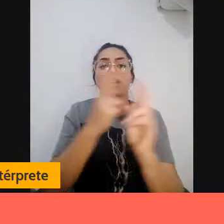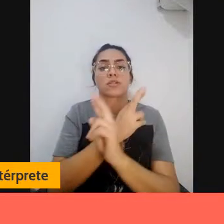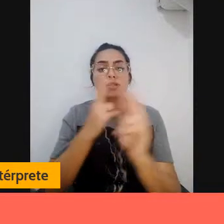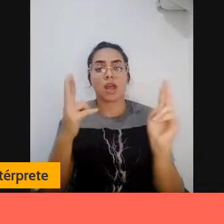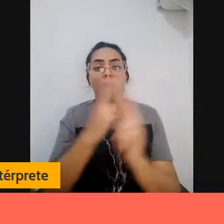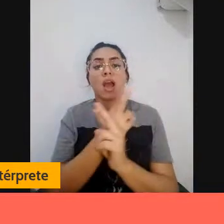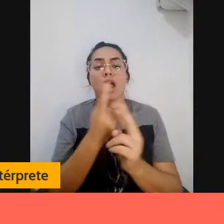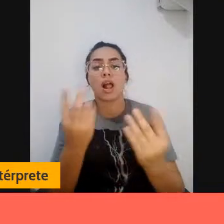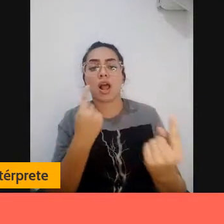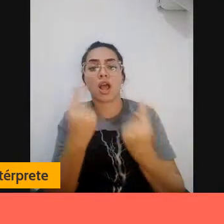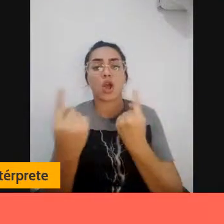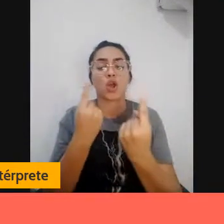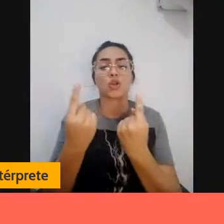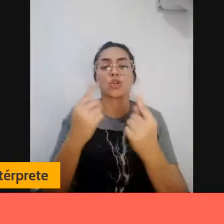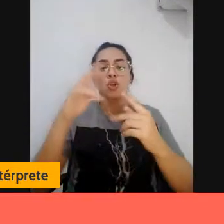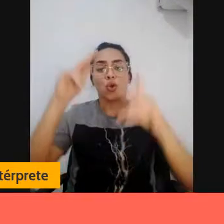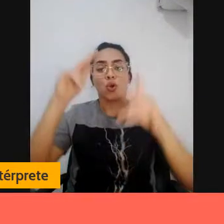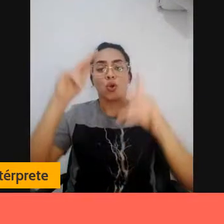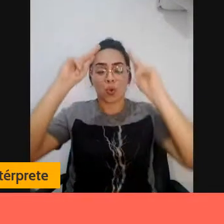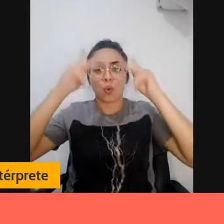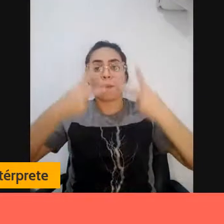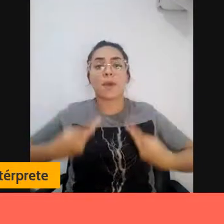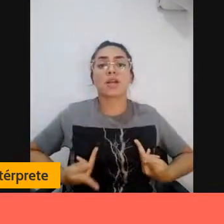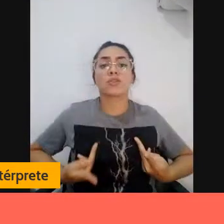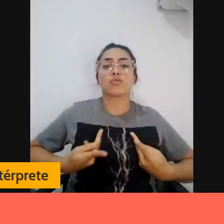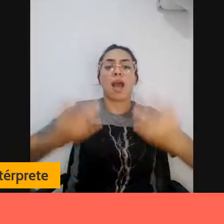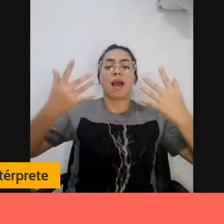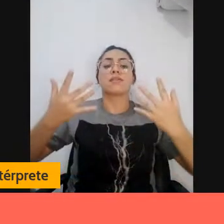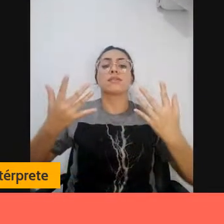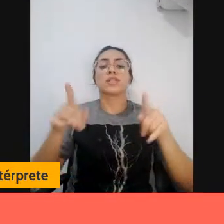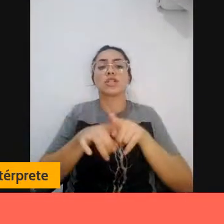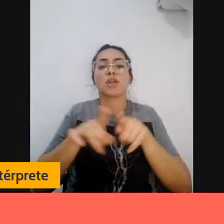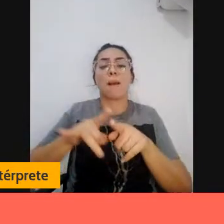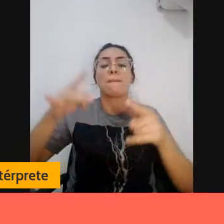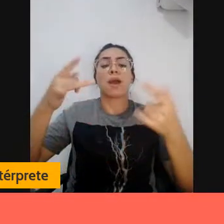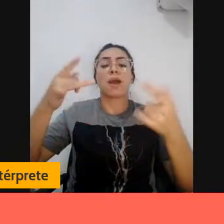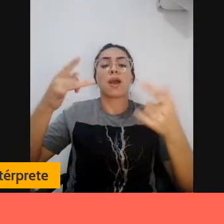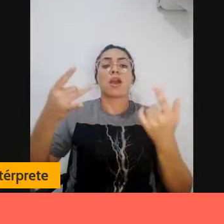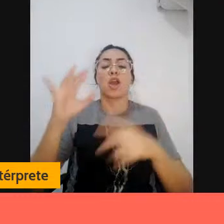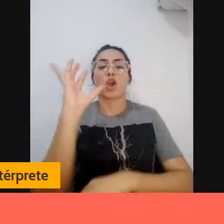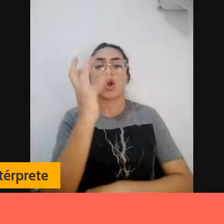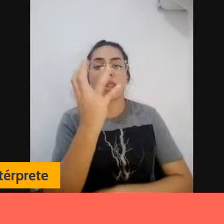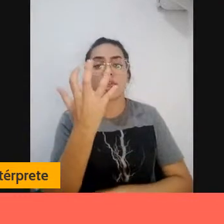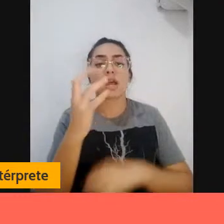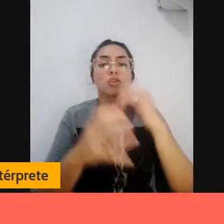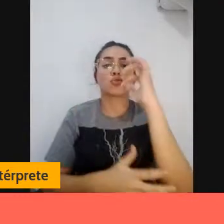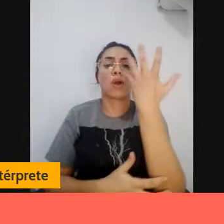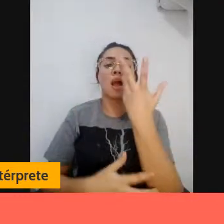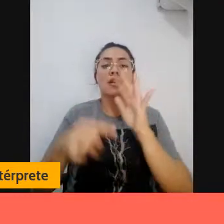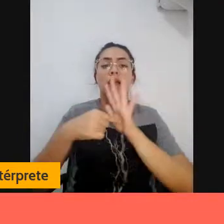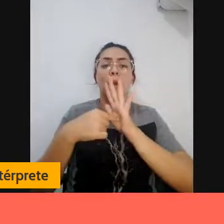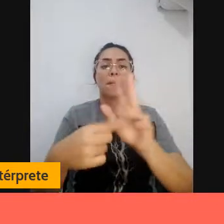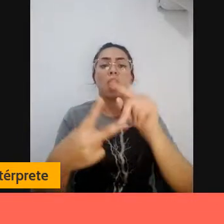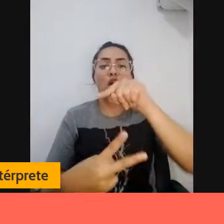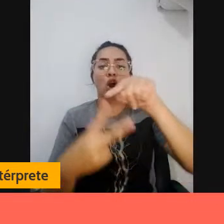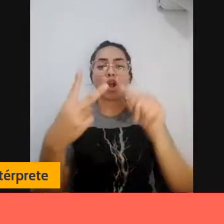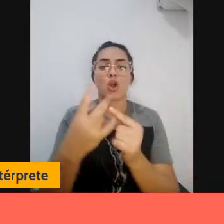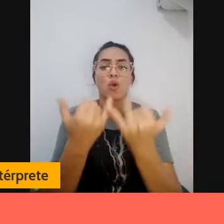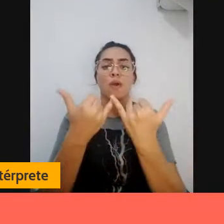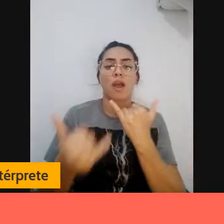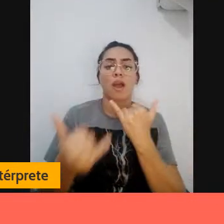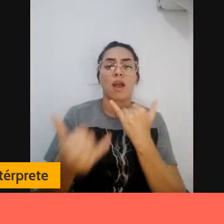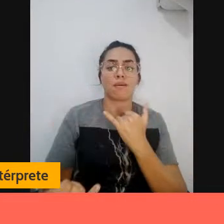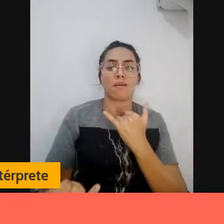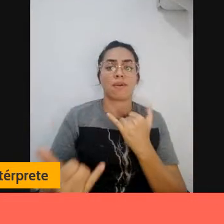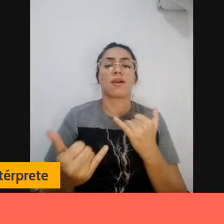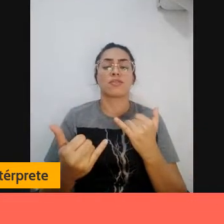entre humanidade e natureza, que representam duas partes da mesma unidade.